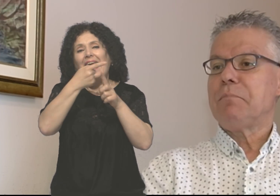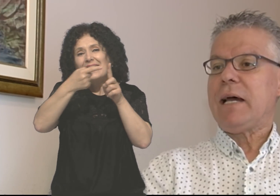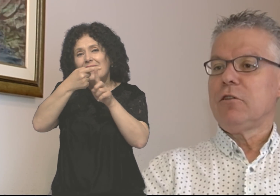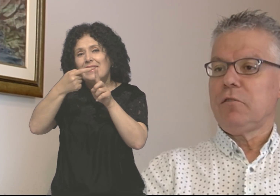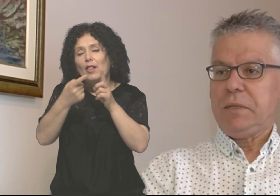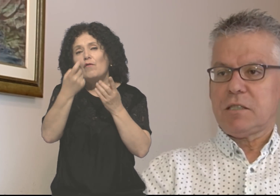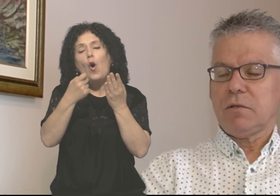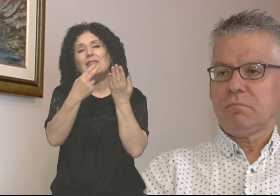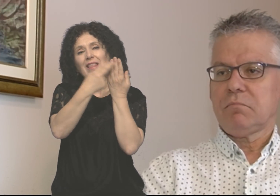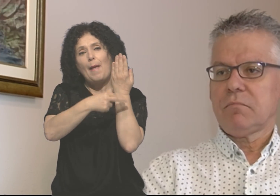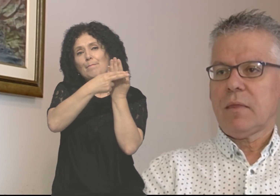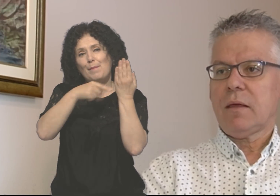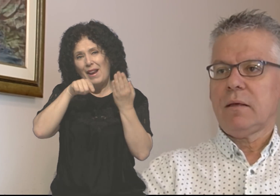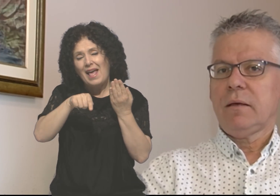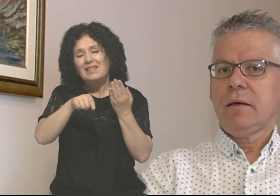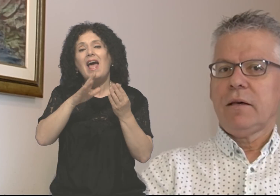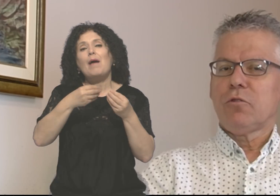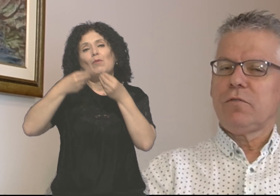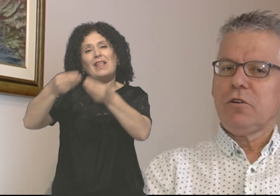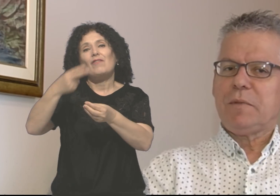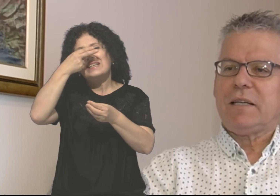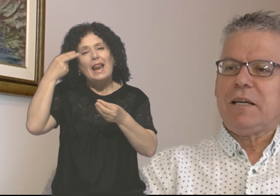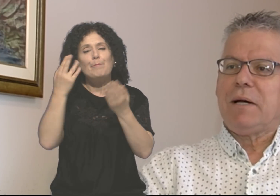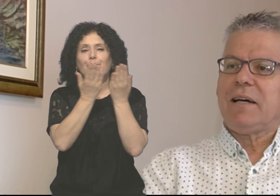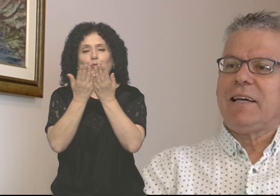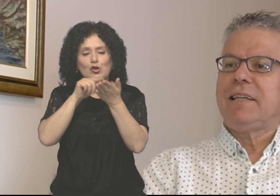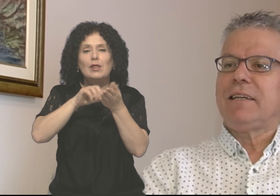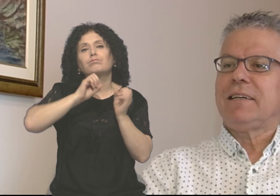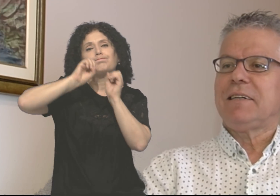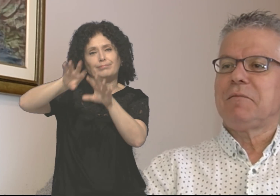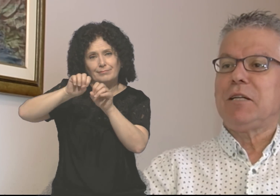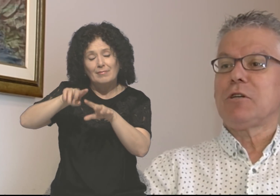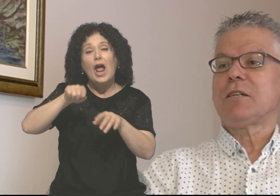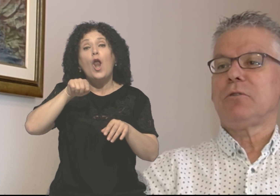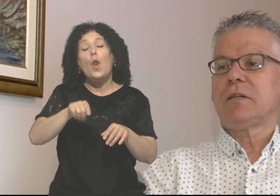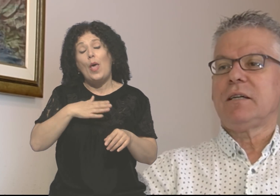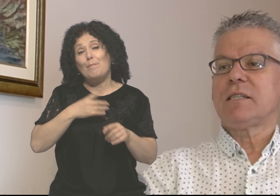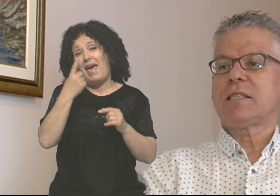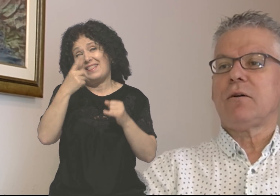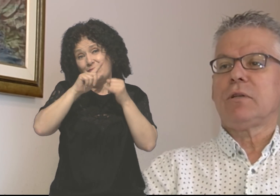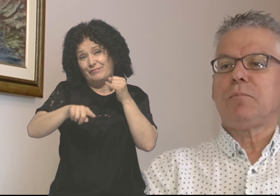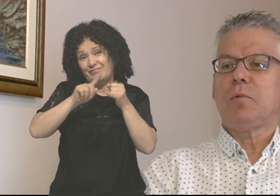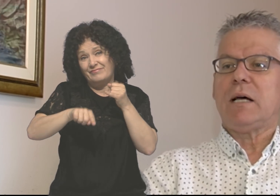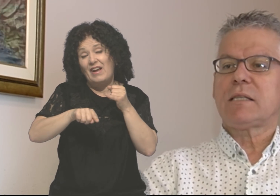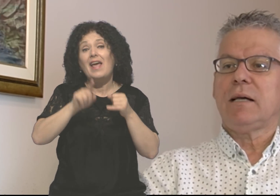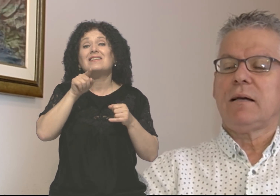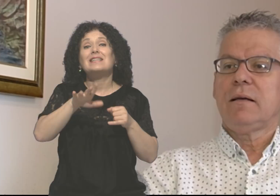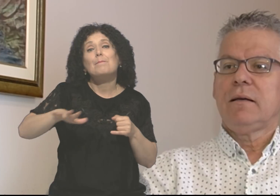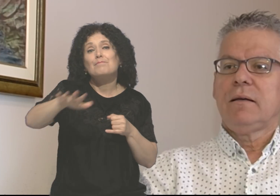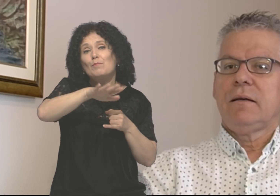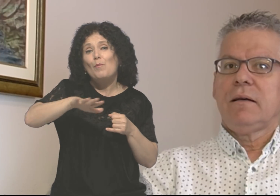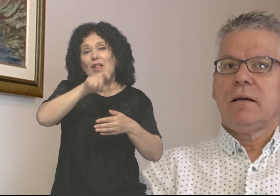на Браилово Писмо. Но видовме дека има еден недостаток за она